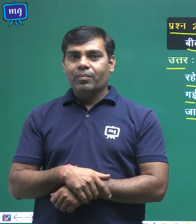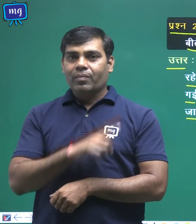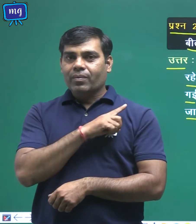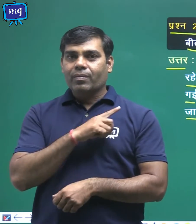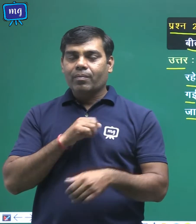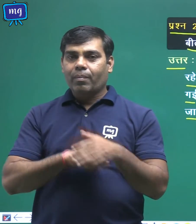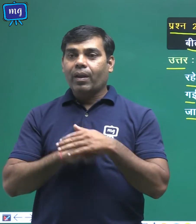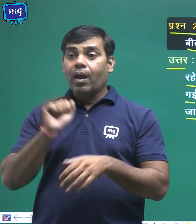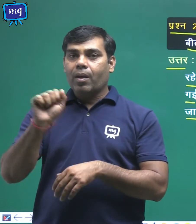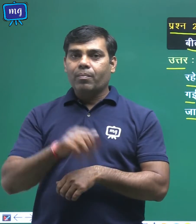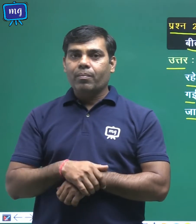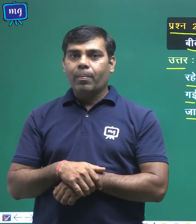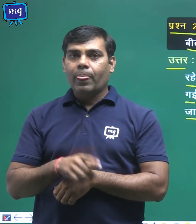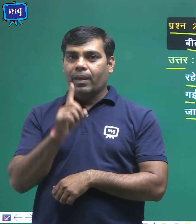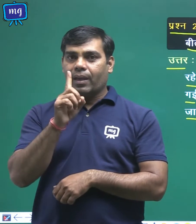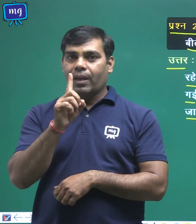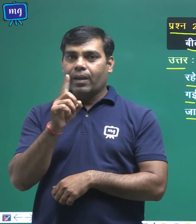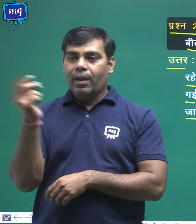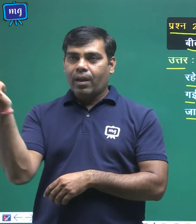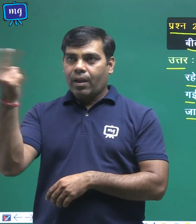इसमें आप एक कलाकार को